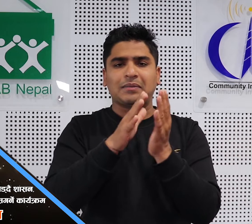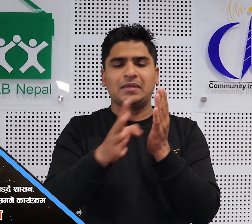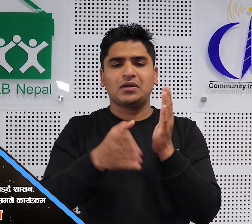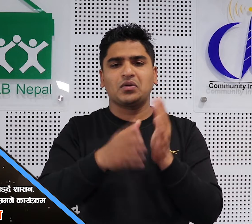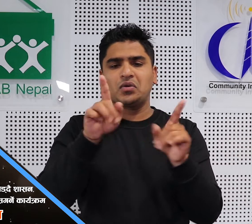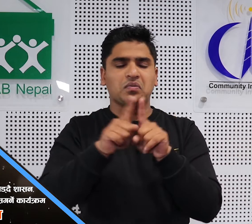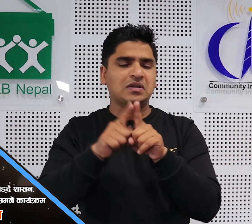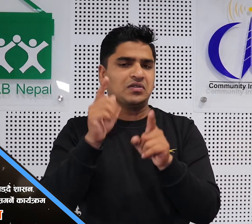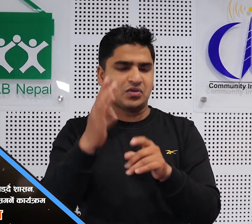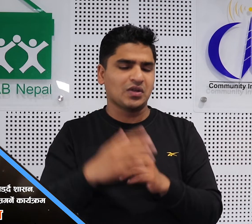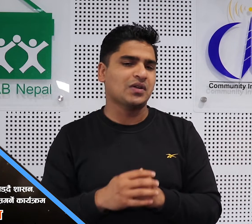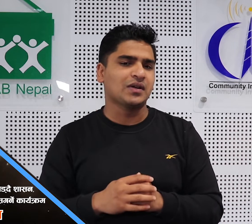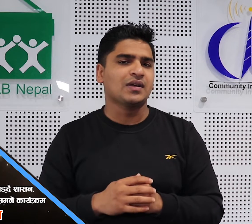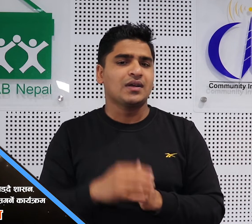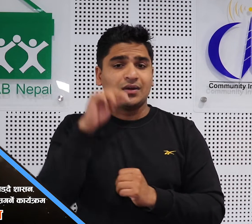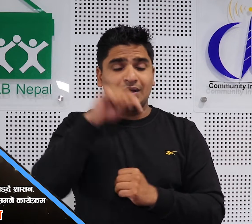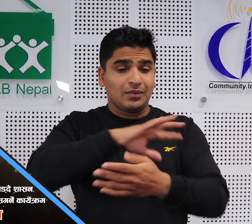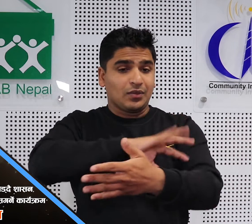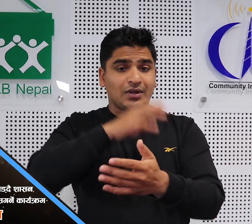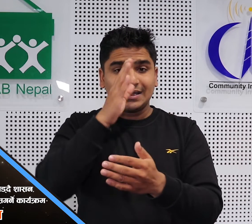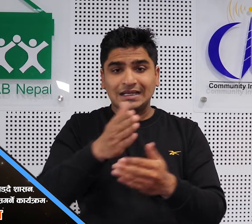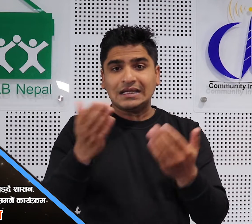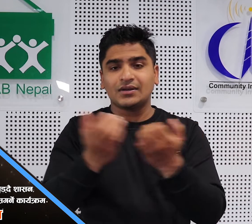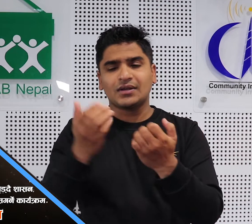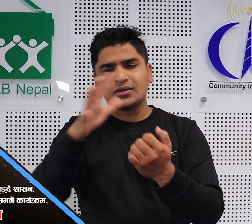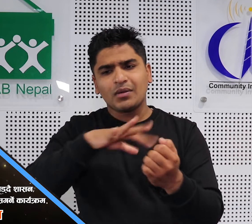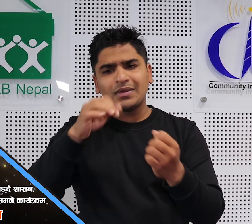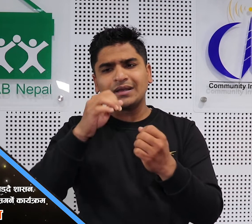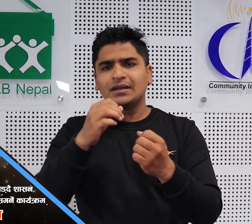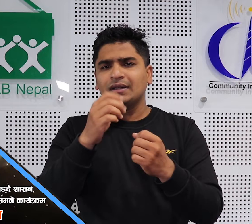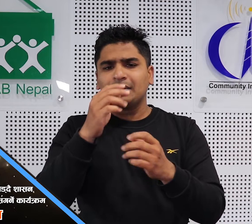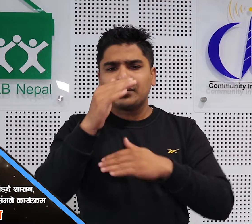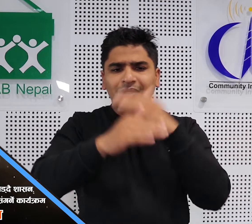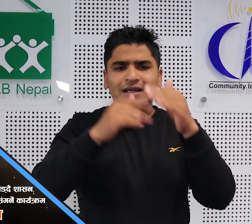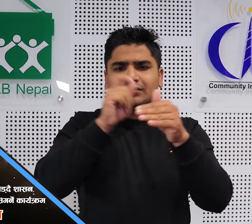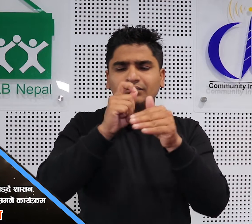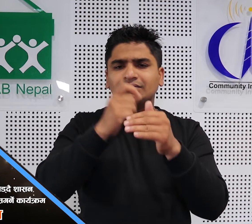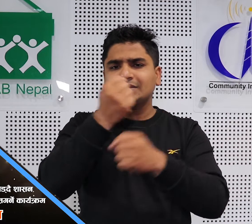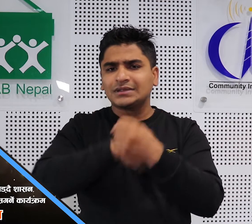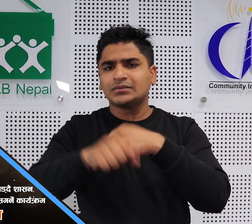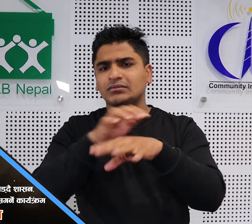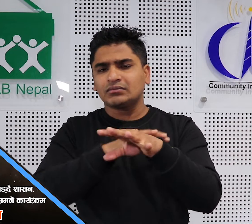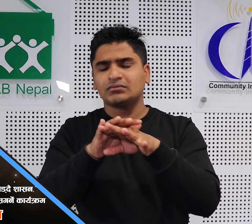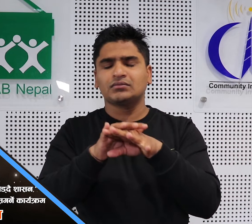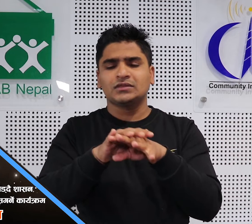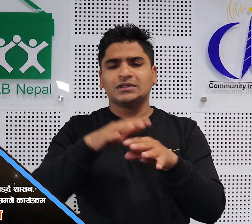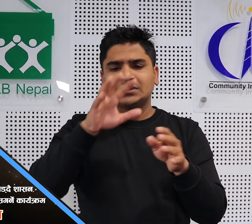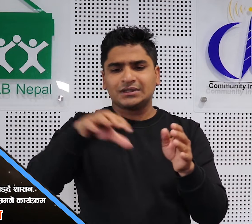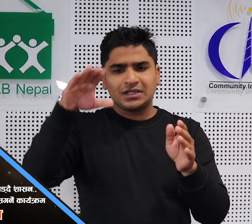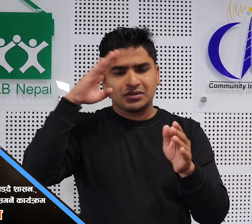पनि छैन, र अब अहिले प्रदेशले गर्ने हरेक खालका विकास निर्माणका गतिविधिहरू चाहिँ स्थानीय सरकारलाई बाइपास गरेर मात्रै भएका छन्।